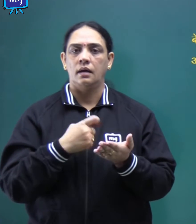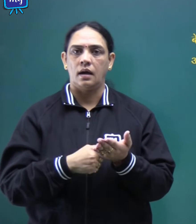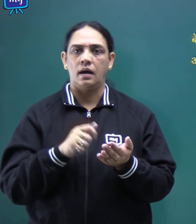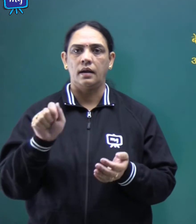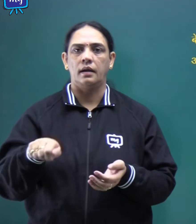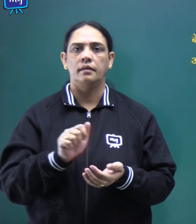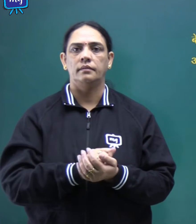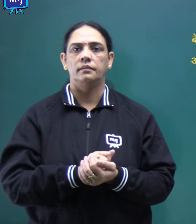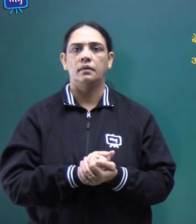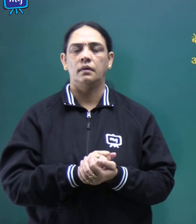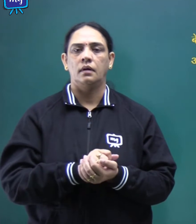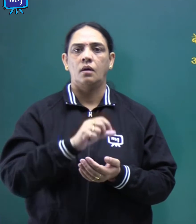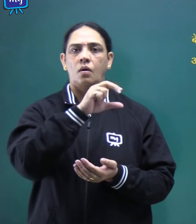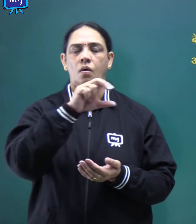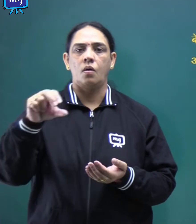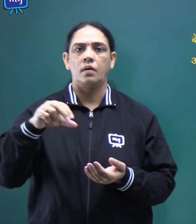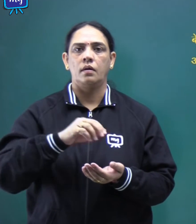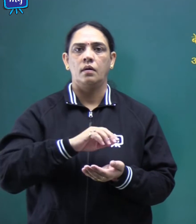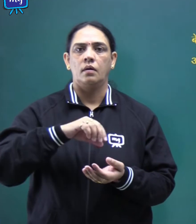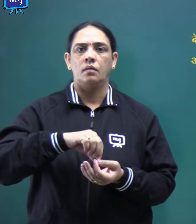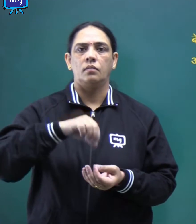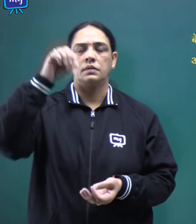r है और ऊंचाई